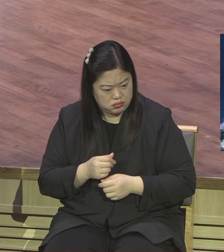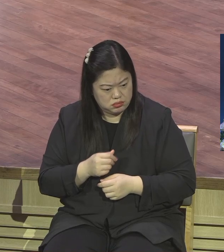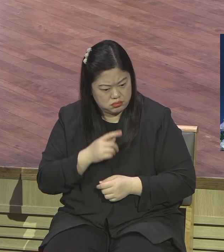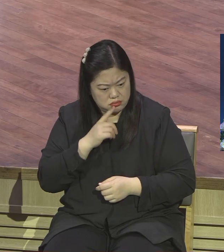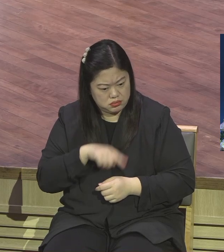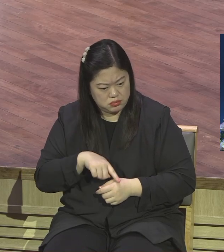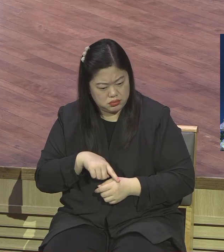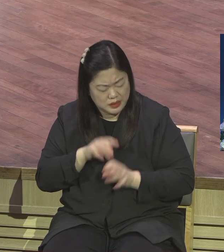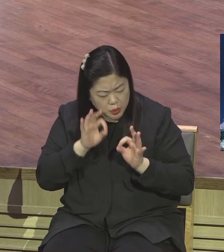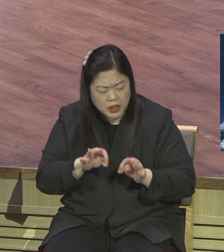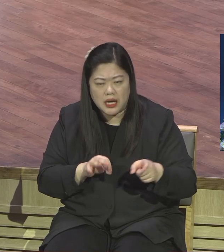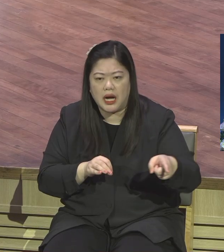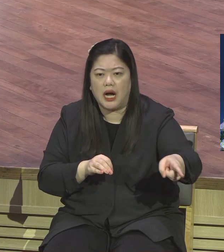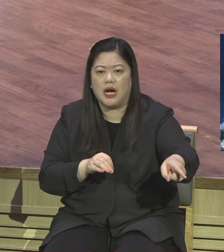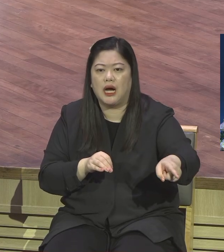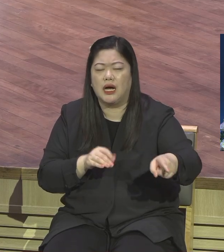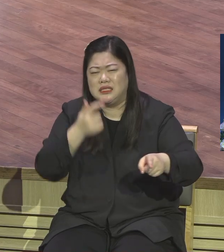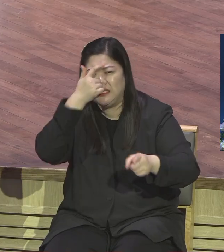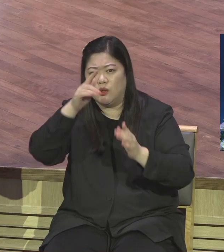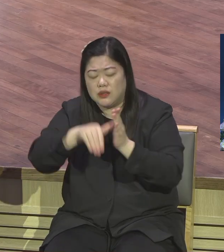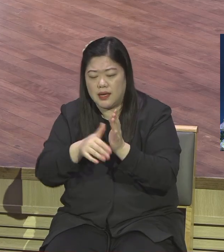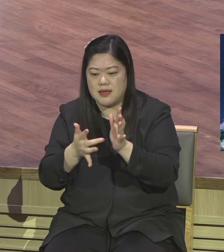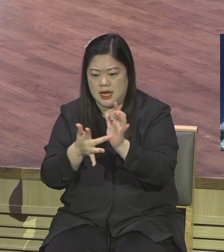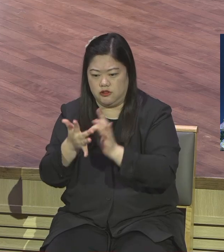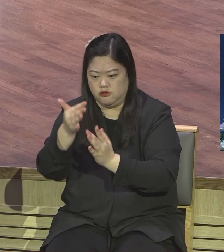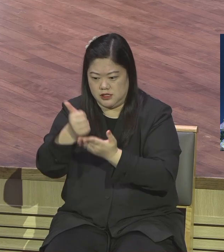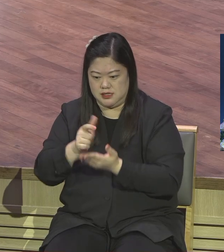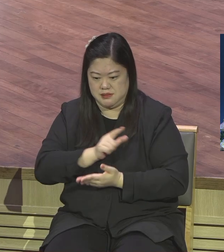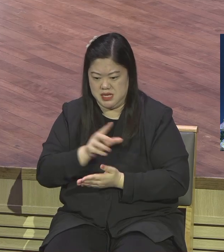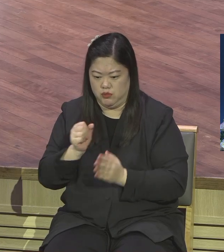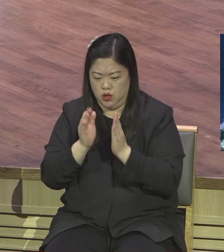불쌍히 내기고 그 기도를 들어주신다 얼마나 답답하면 안타까움은 왔겠어요